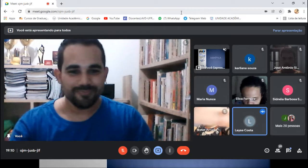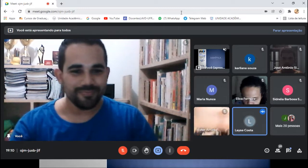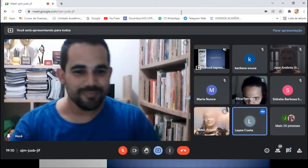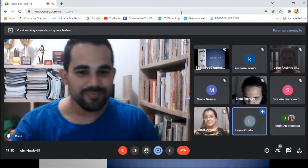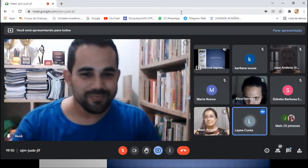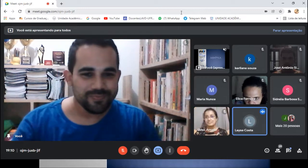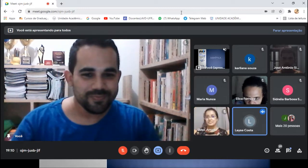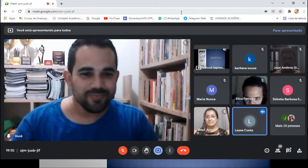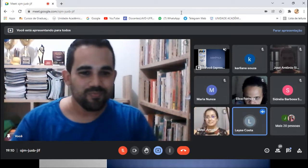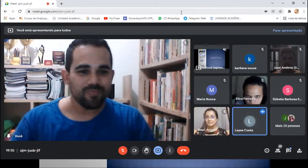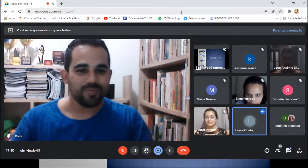Tem tutores aqui, né?